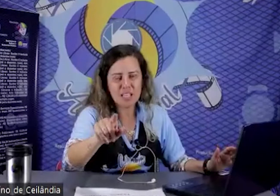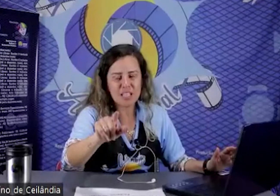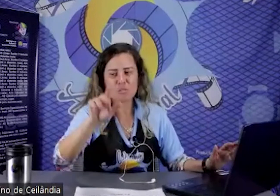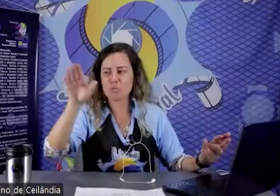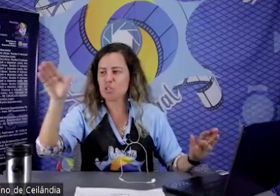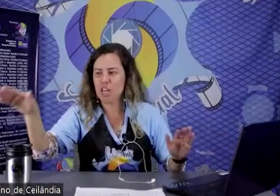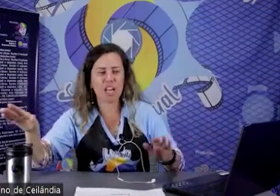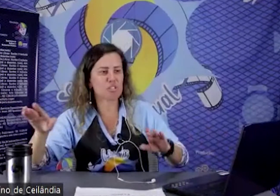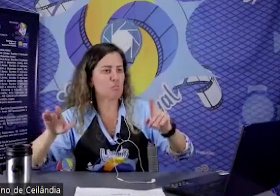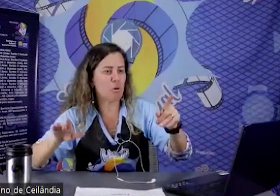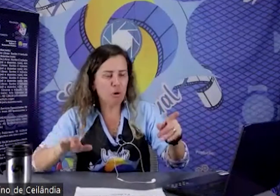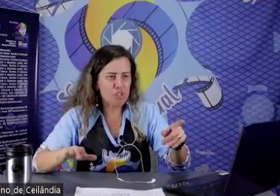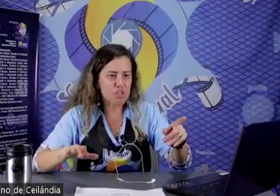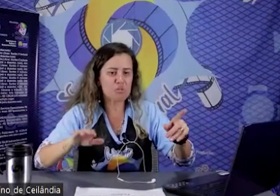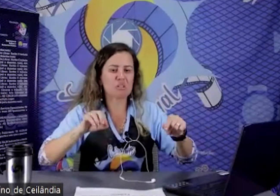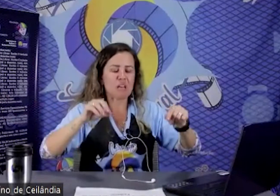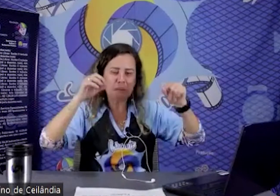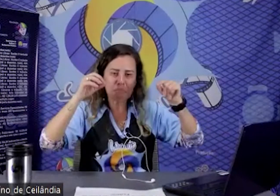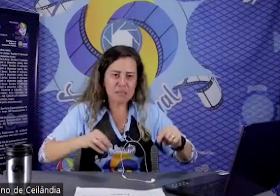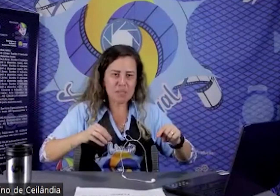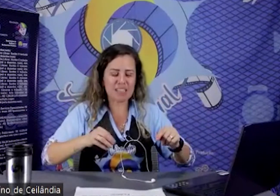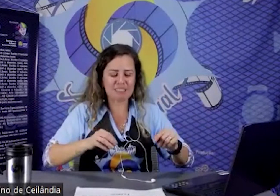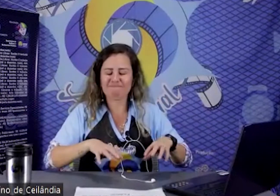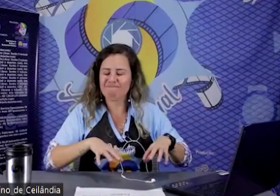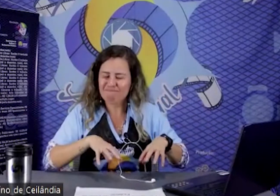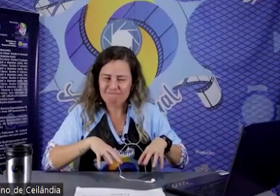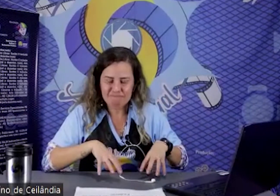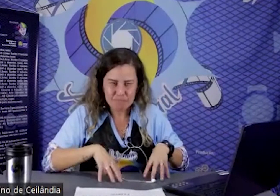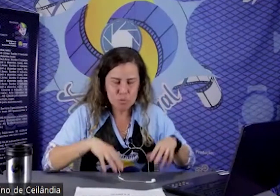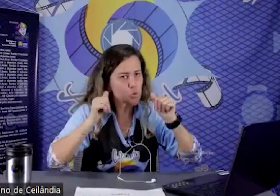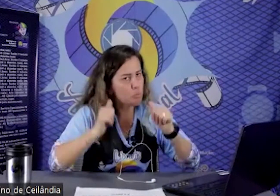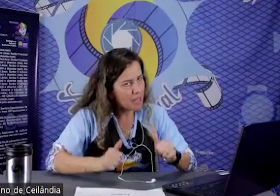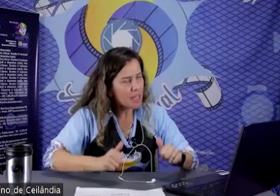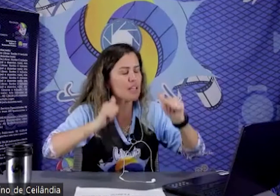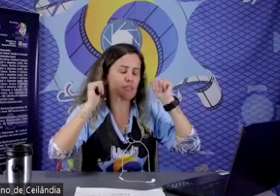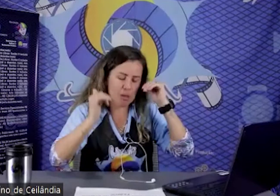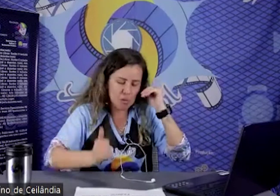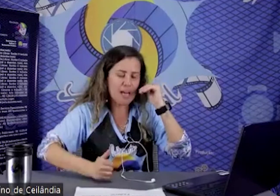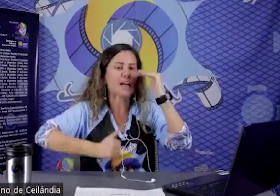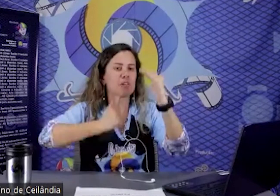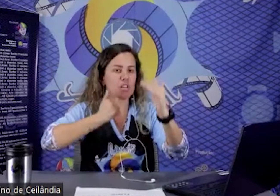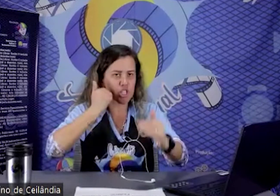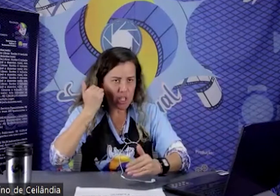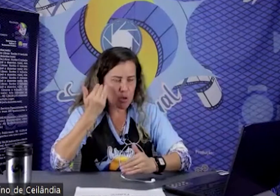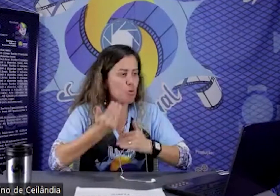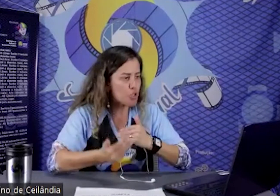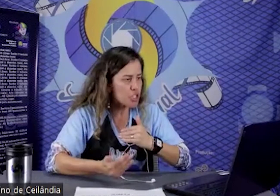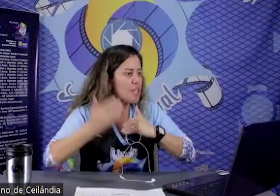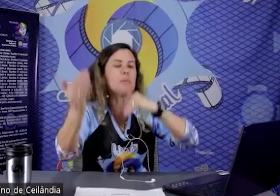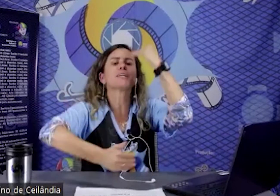desenho, o gesto, o código, a mímica. Isso. Tudo bem, vamos lá, Tudo é o que a bem. gente tem hoje, mas a